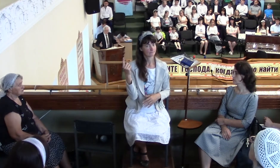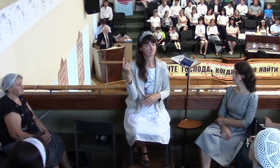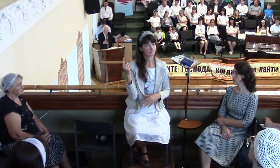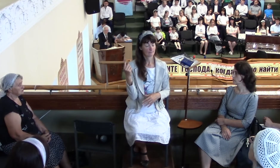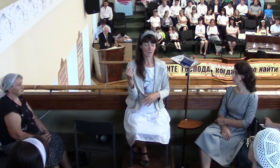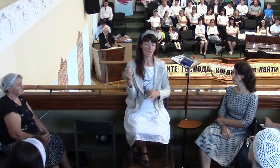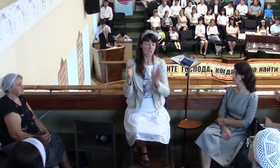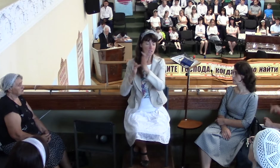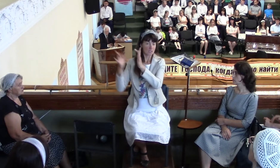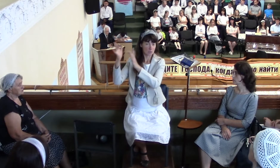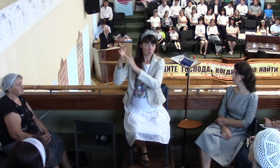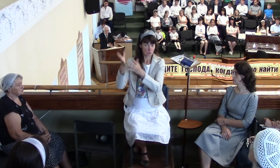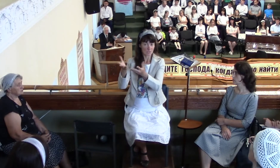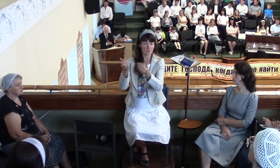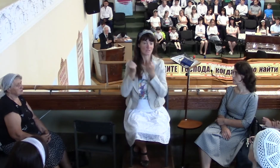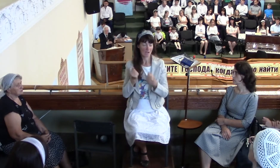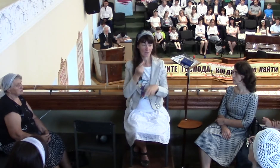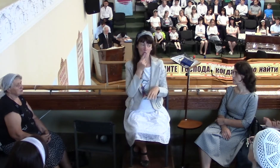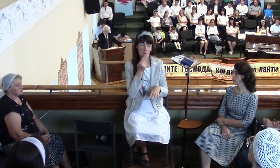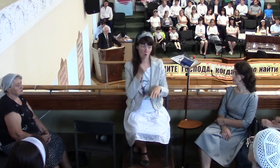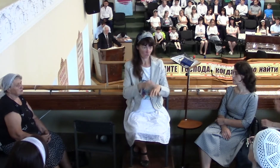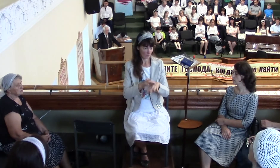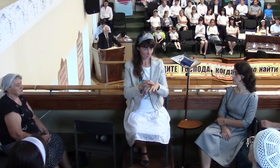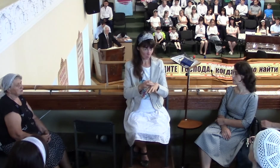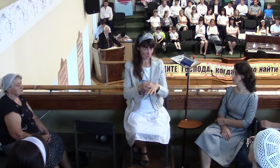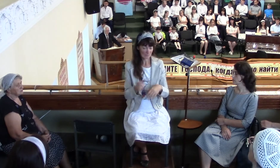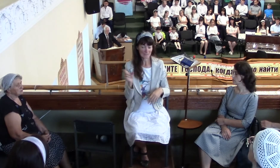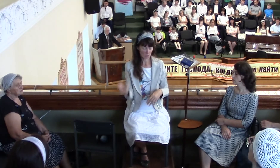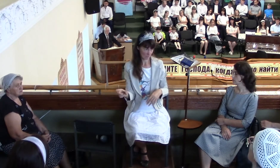чтобы стать близко и чтобы стать Агнцем.